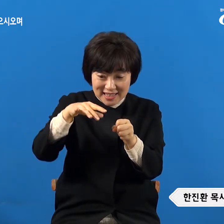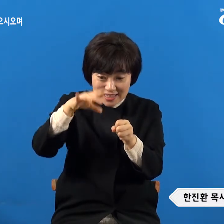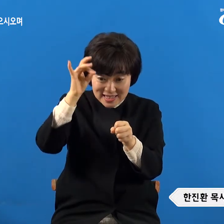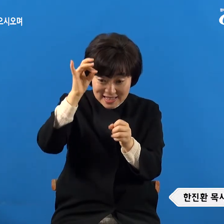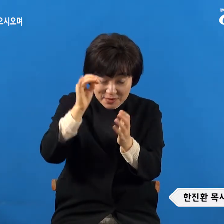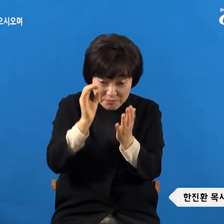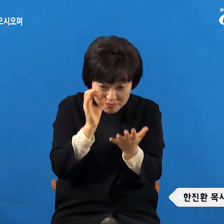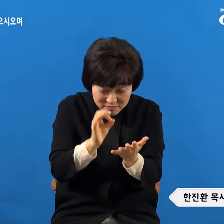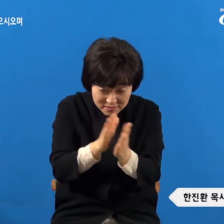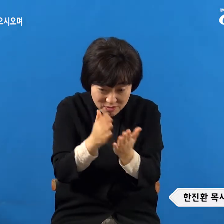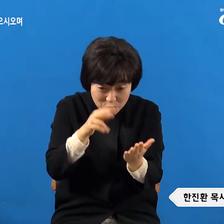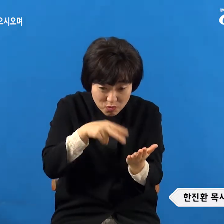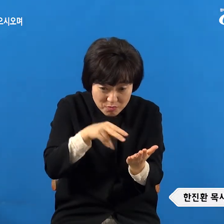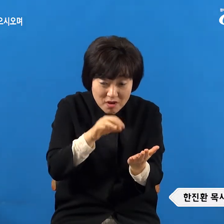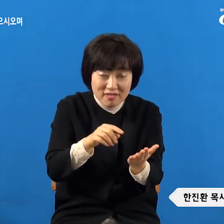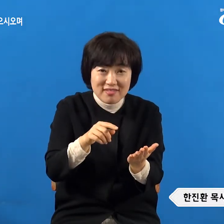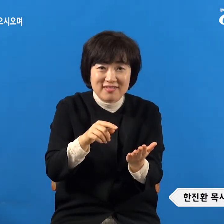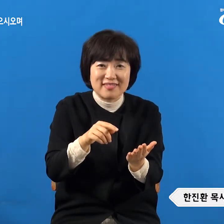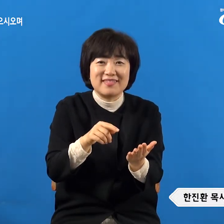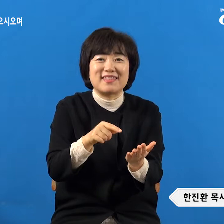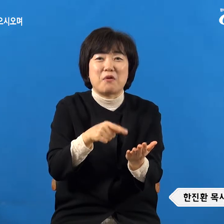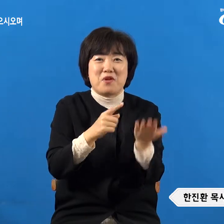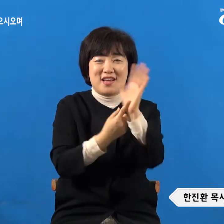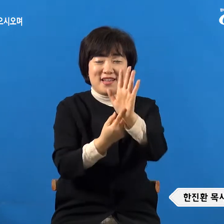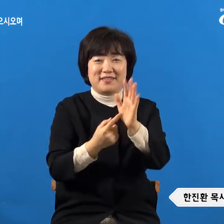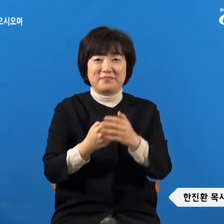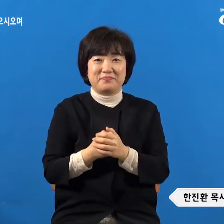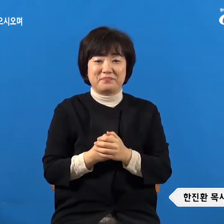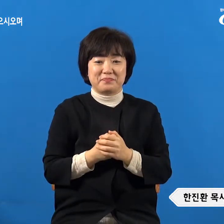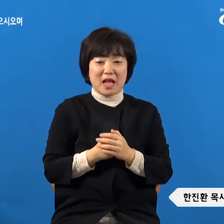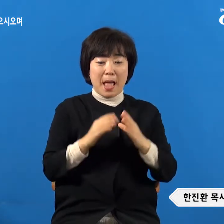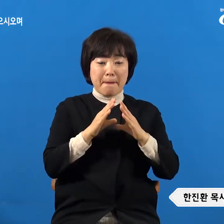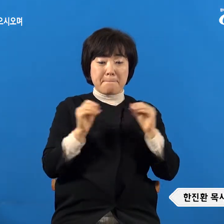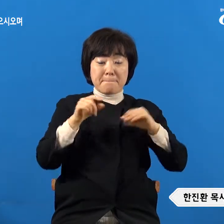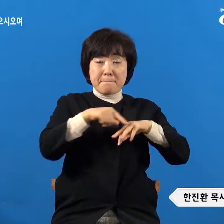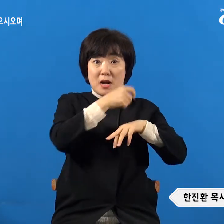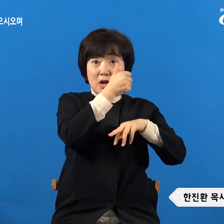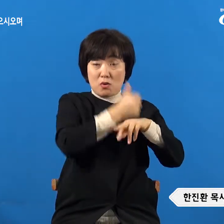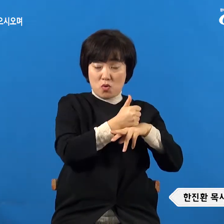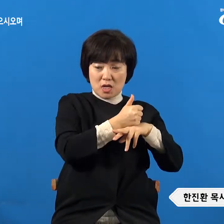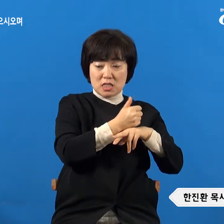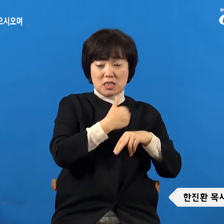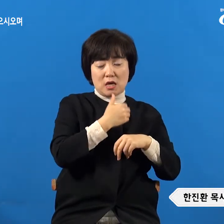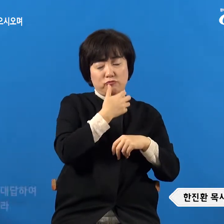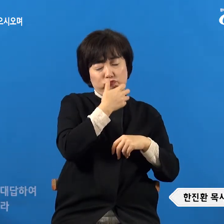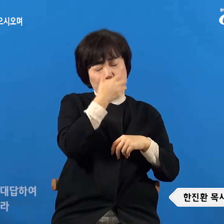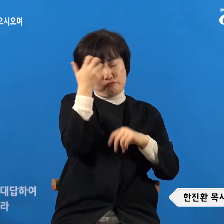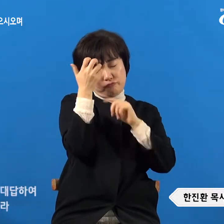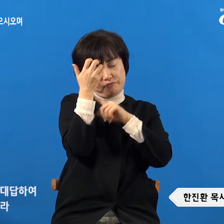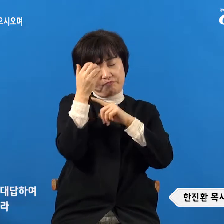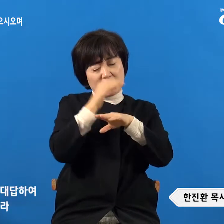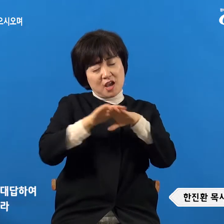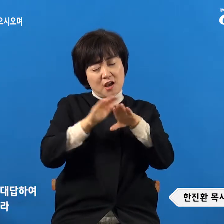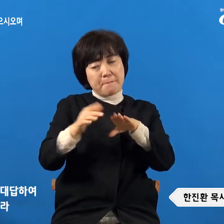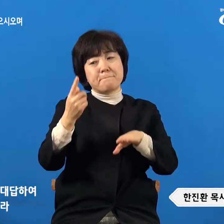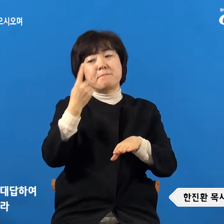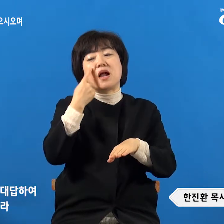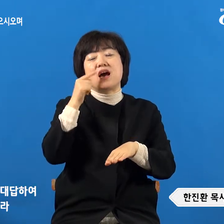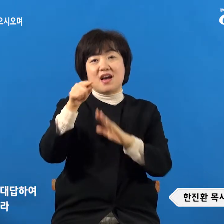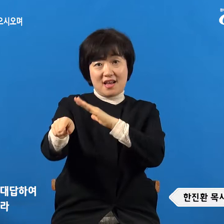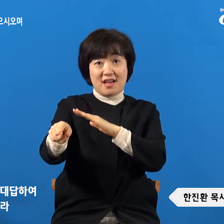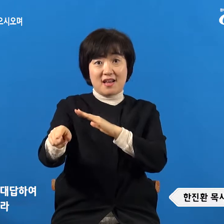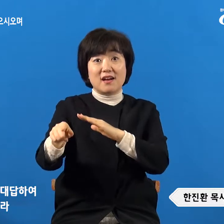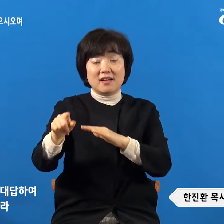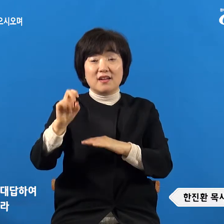한번 해몽해보라 하니까 요셉이 뭐라고 말합니까? 창세기 41장 16절에 요셉이